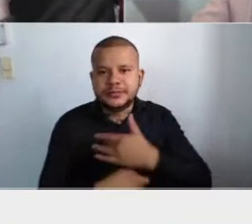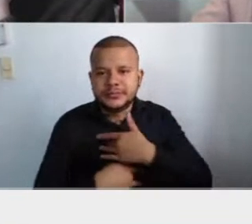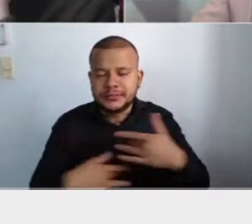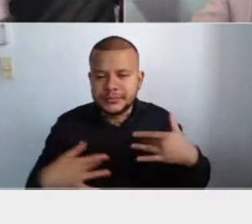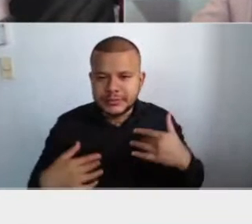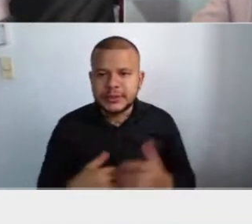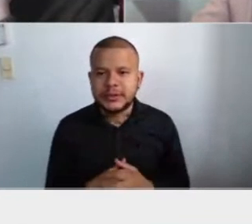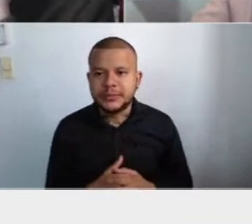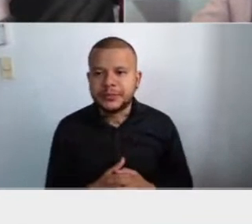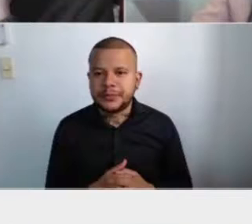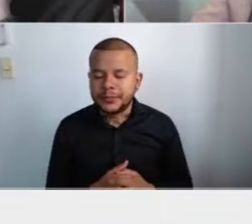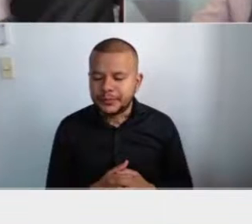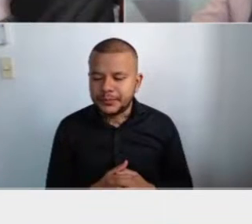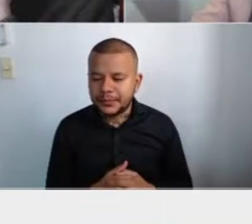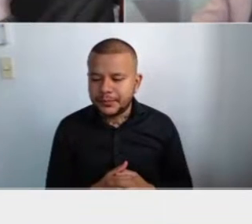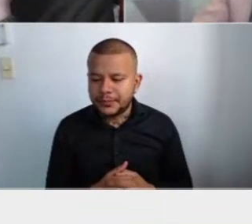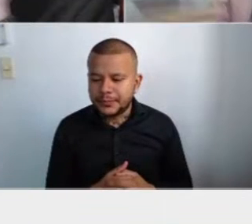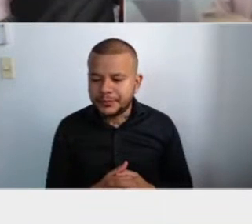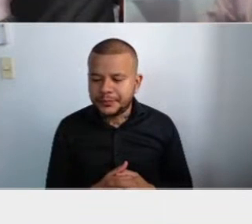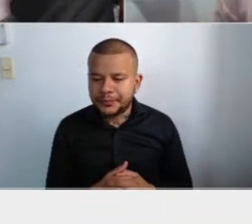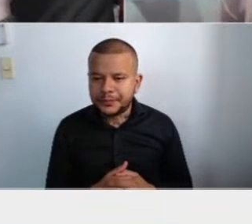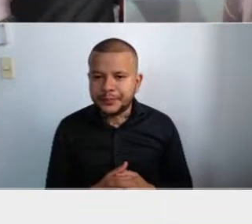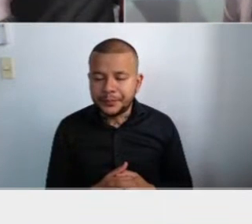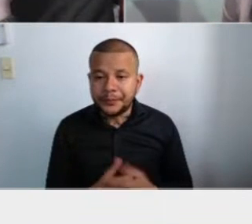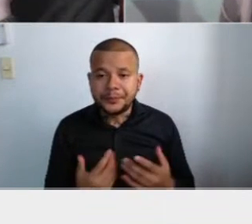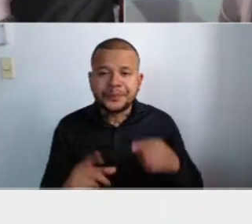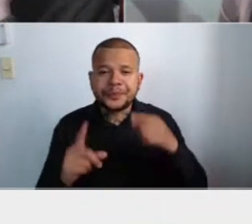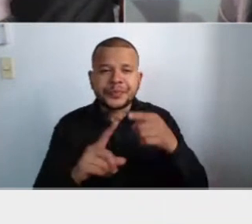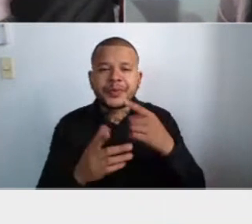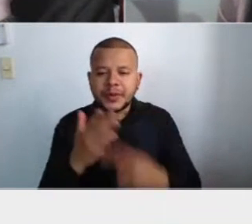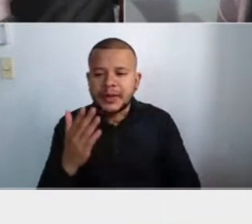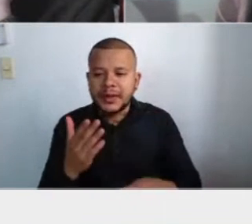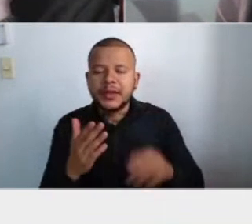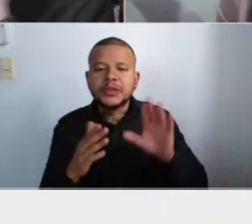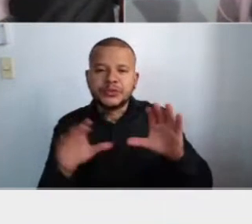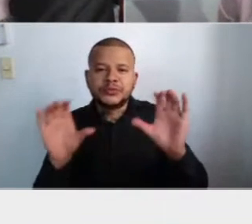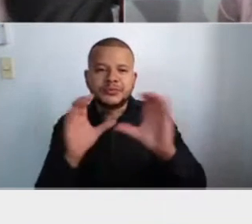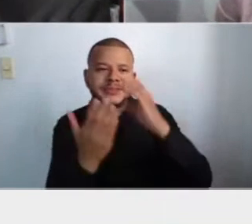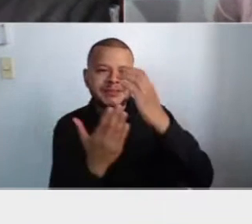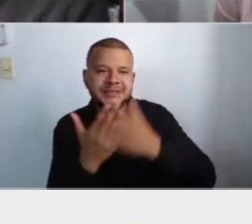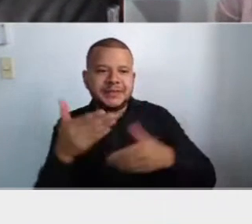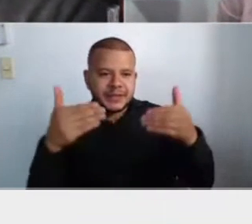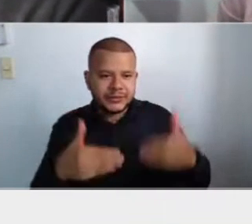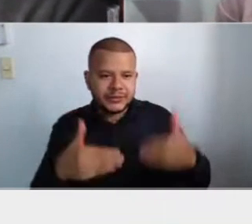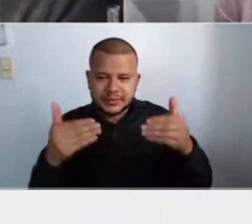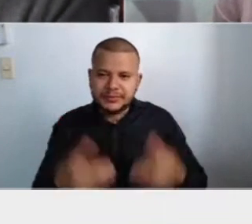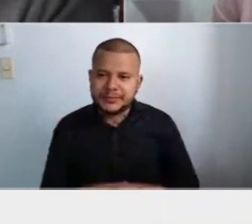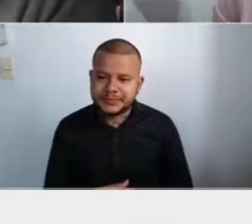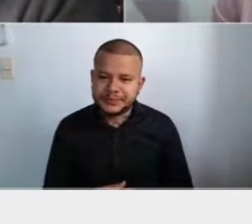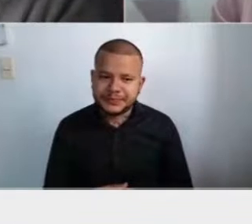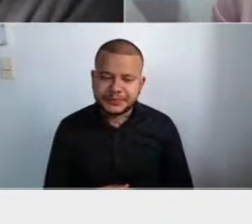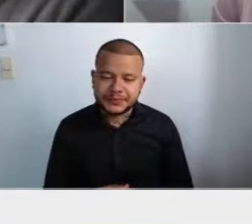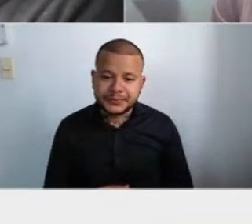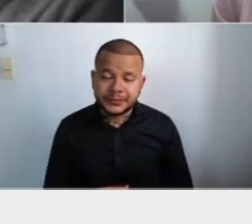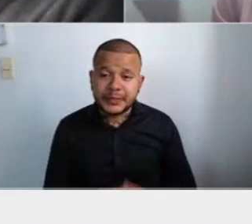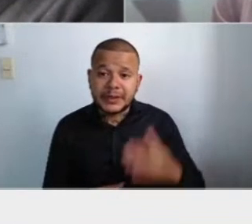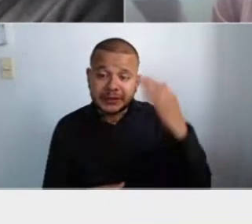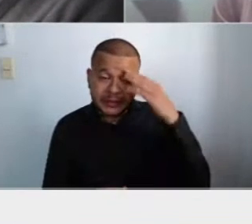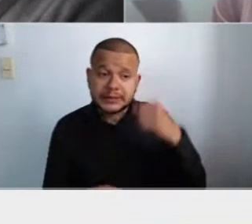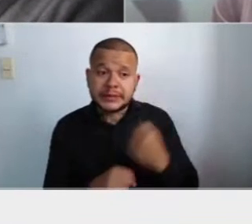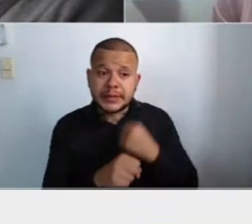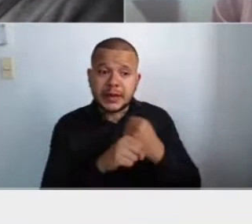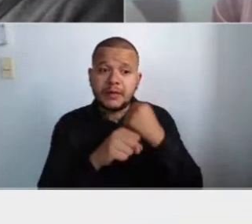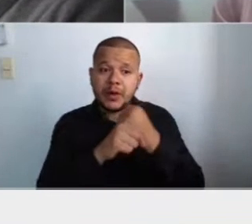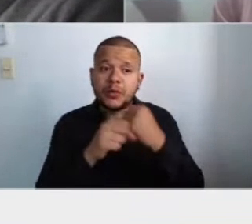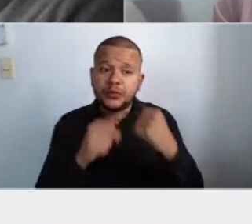y Participación Social en el tema de la certificación de discapacidad. Ha sido una carrera dura,